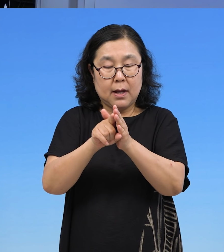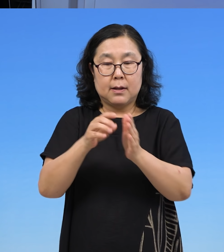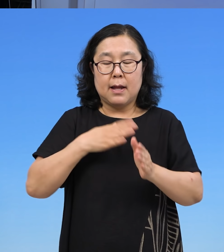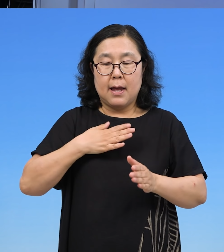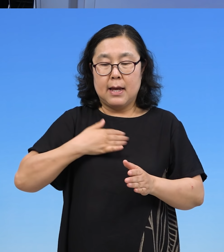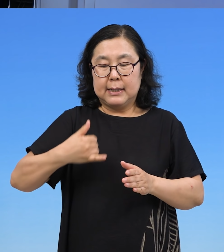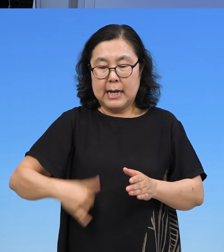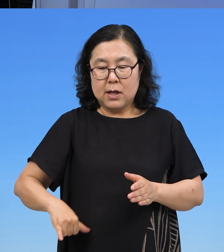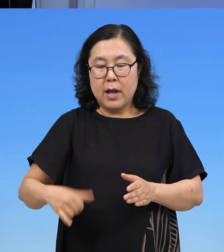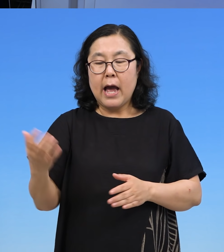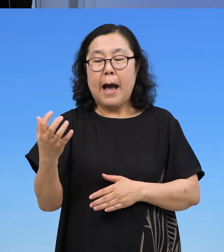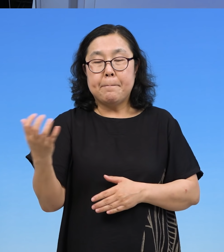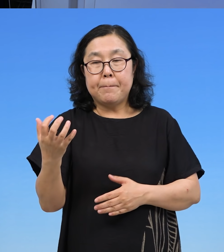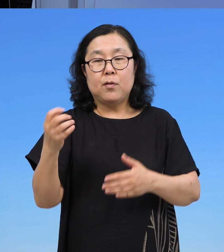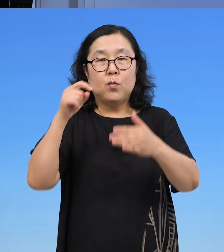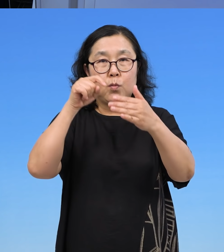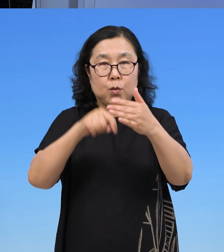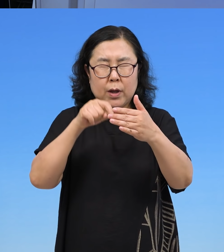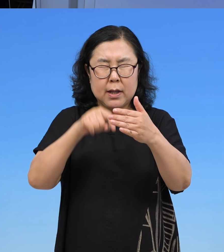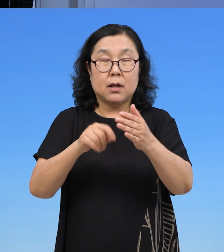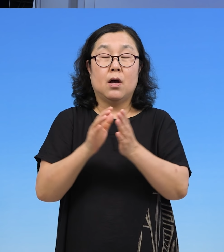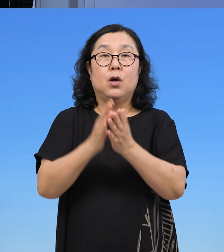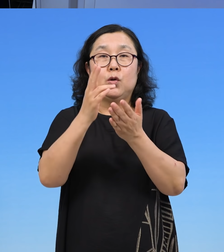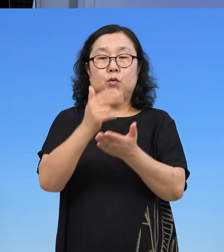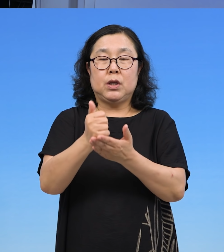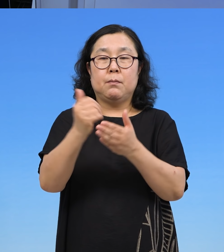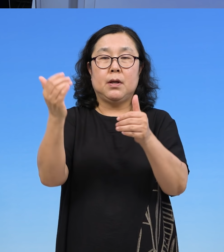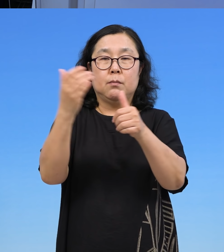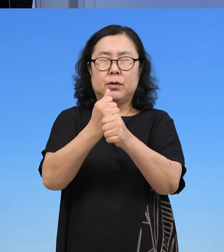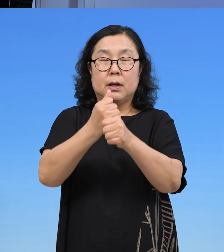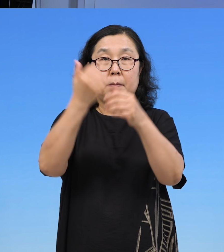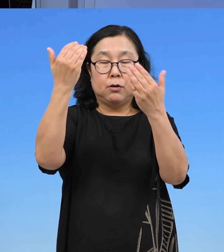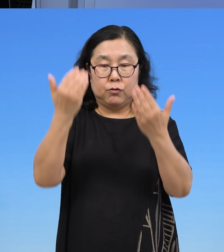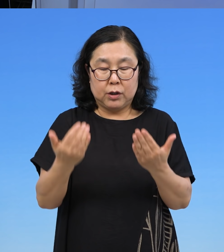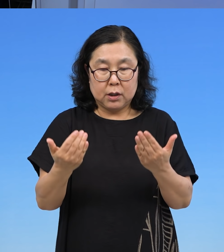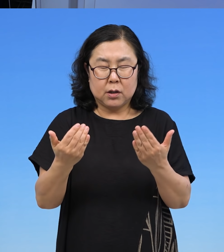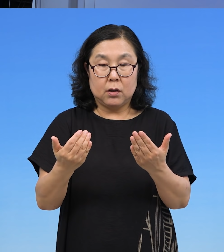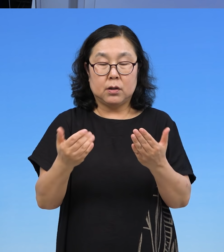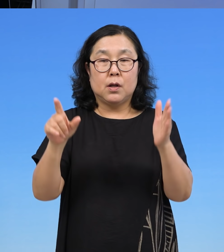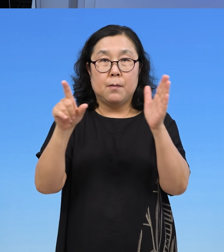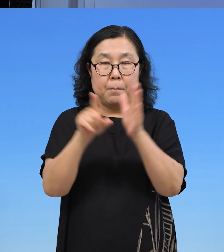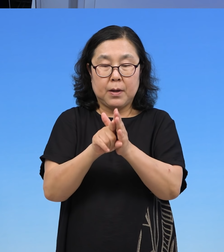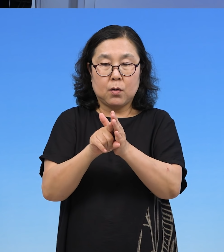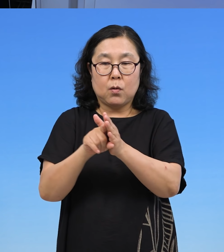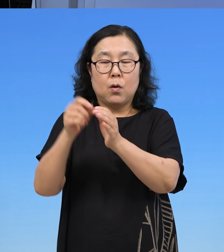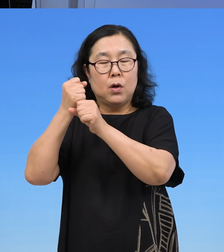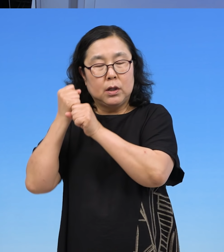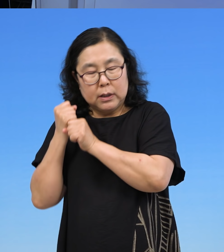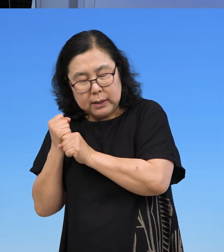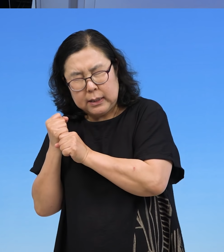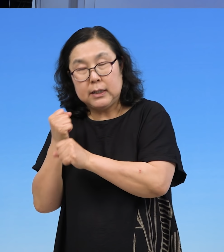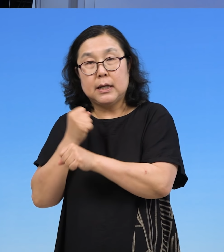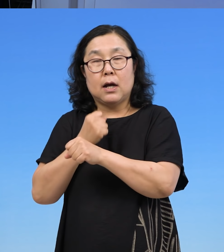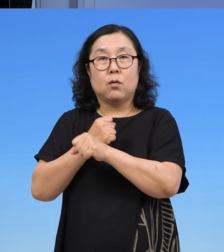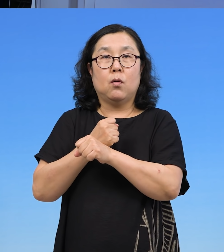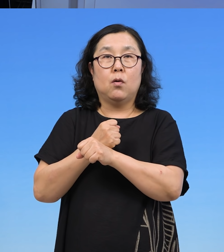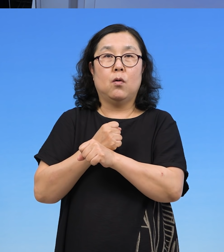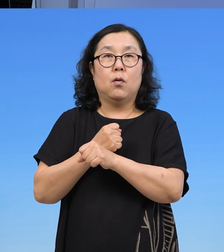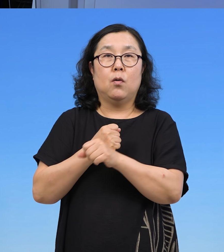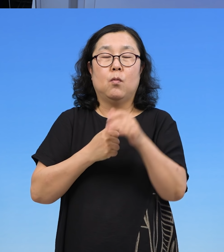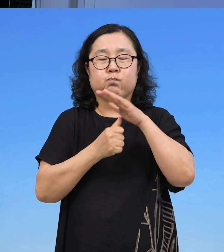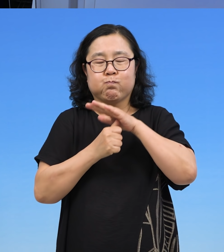이 아이의 아픔 속에서도 주님이 붙들어 주실 것을 함께 하고 계실 것을 믿고 의지하며